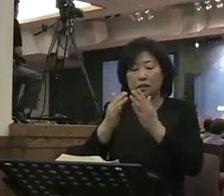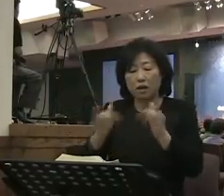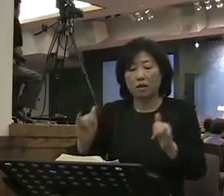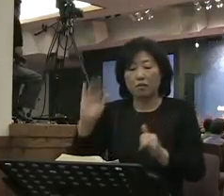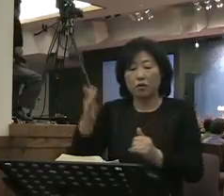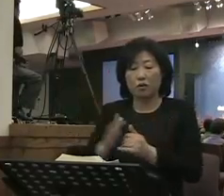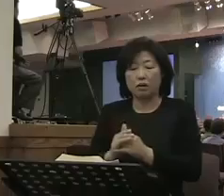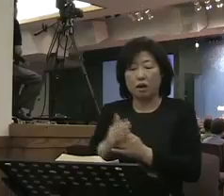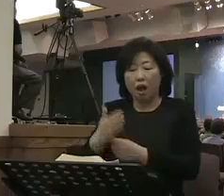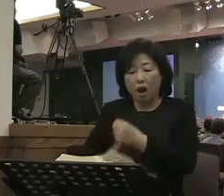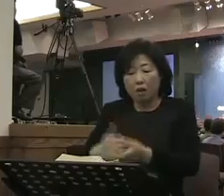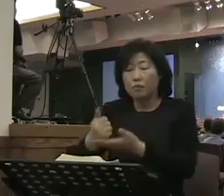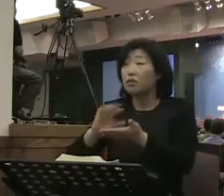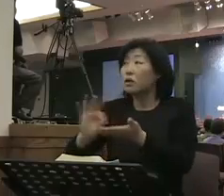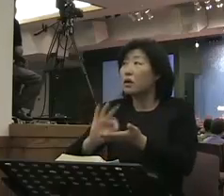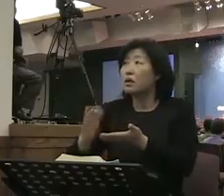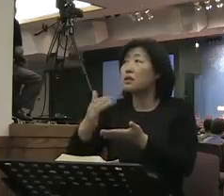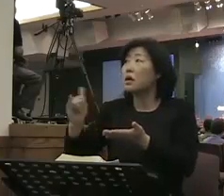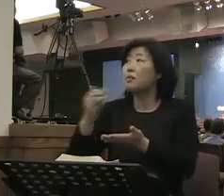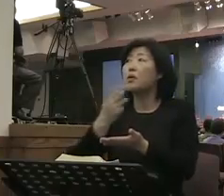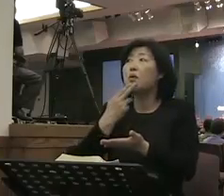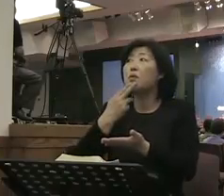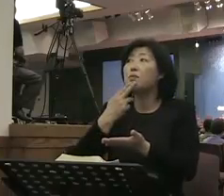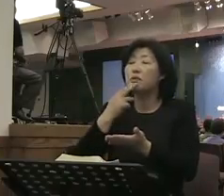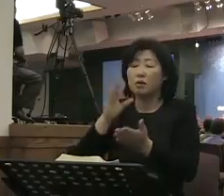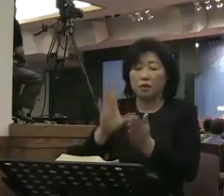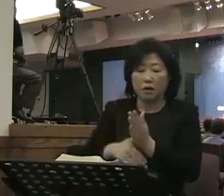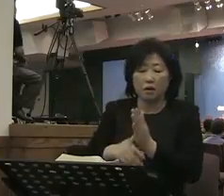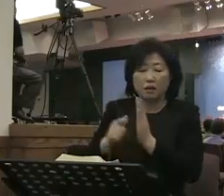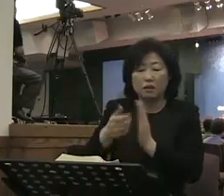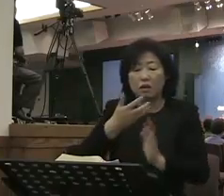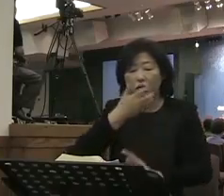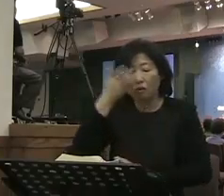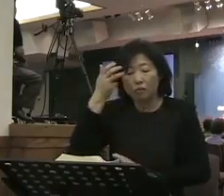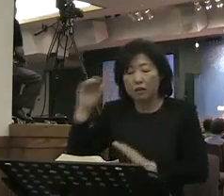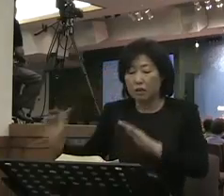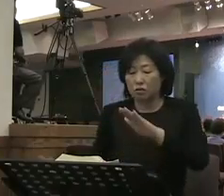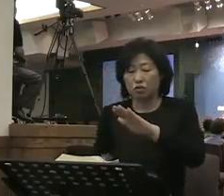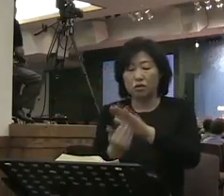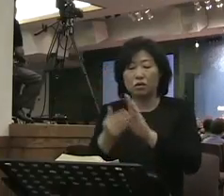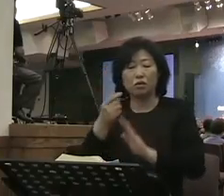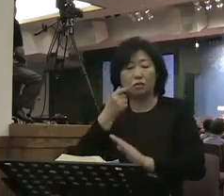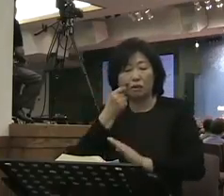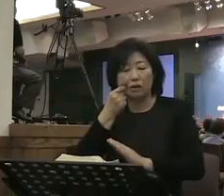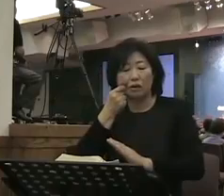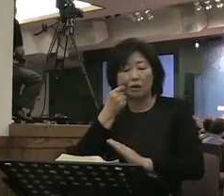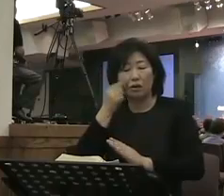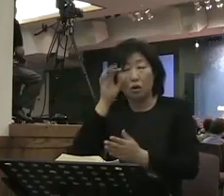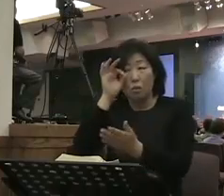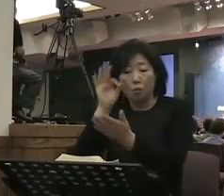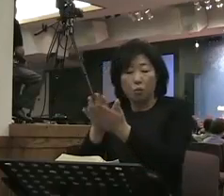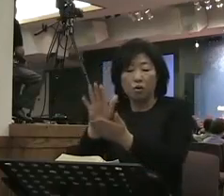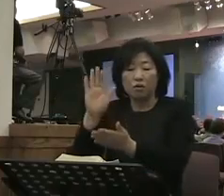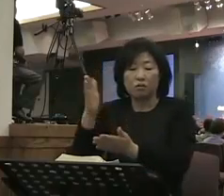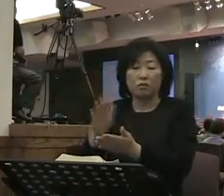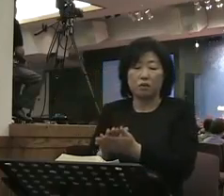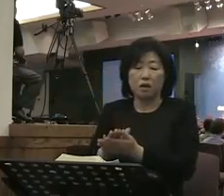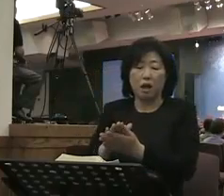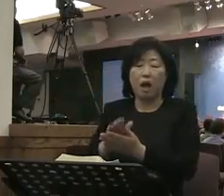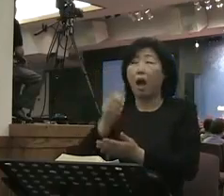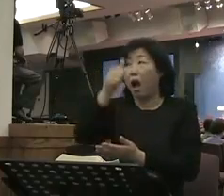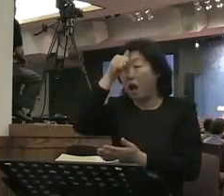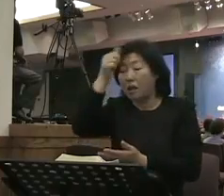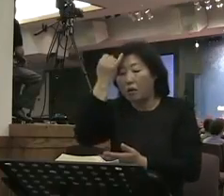있어도 하나님께서 사용할 만한 사람들이 없을 때에 그 꿈이 이루어지지 못하는 것을 보게 됩니다. 그래서 아담과